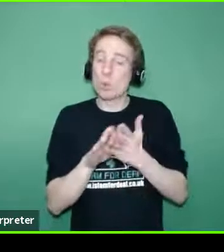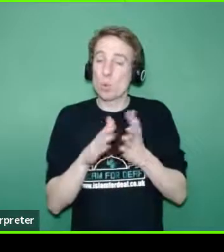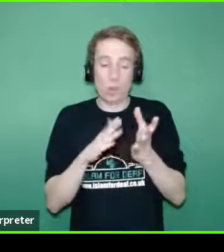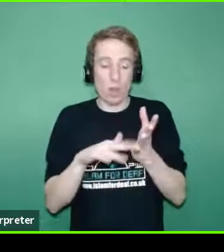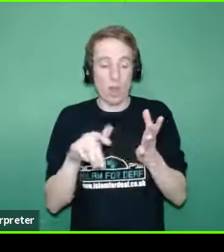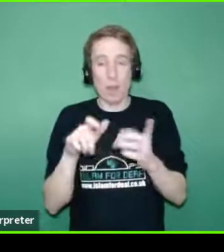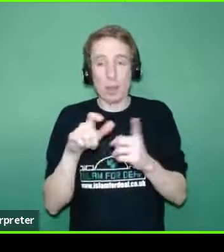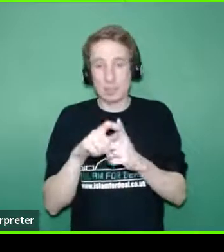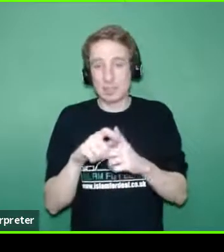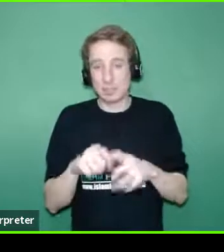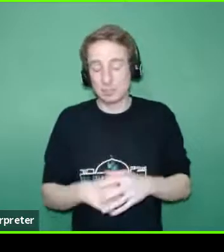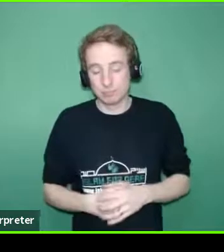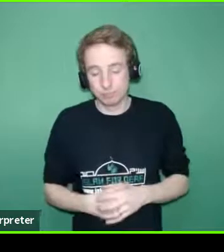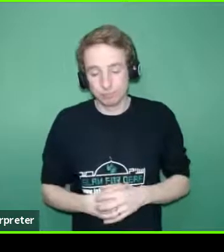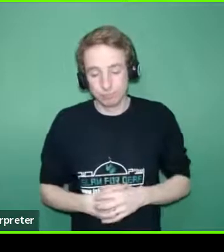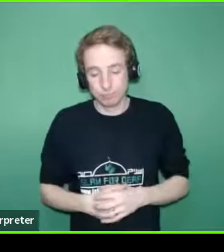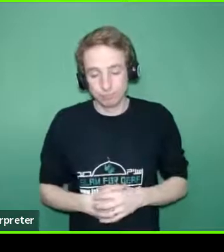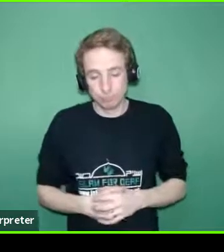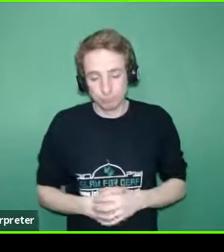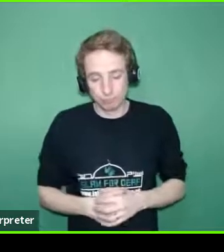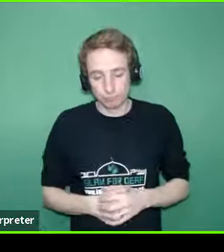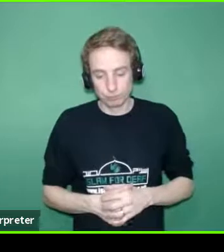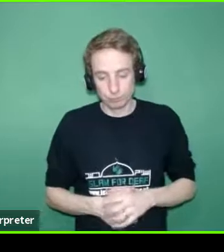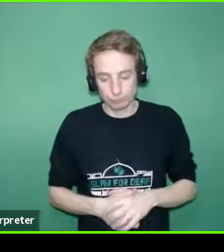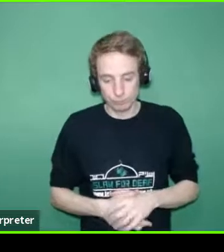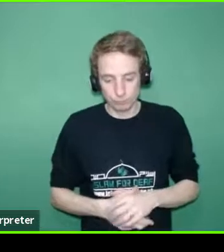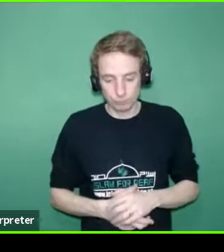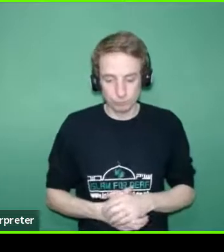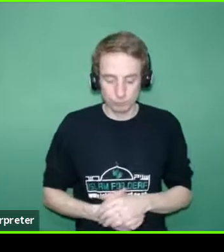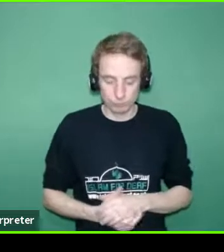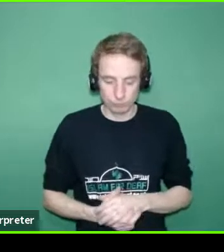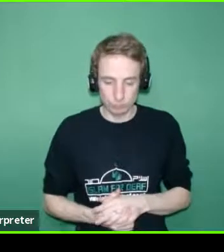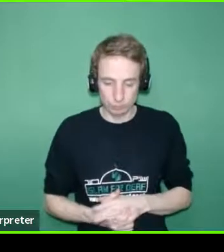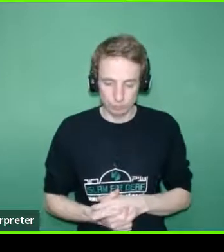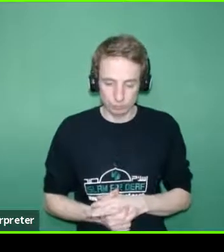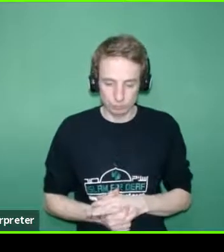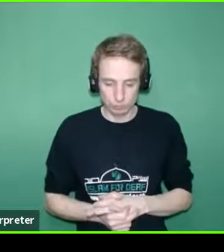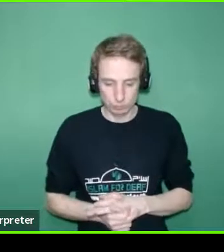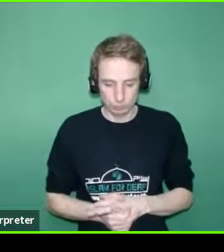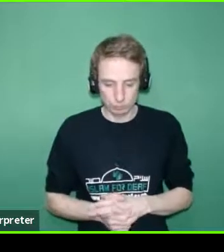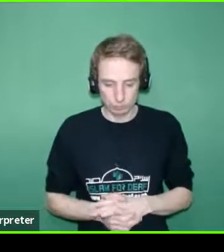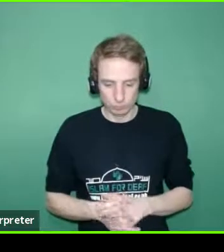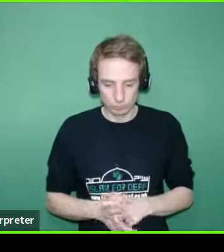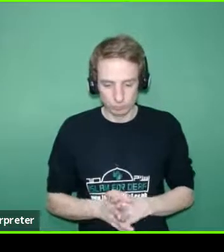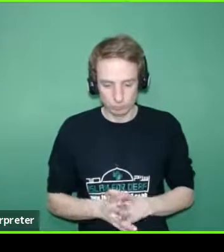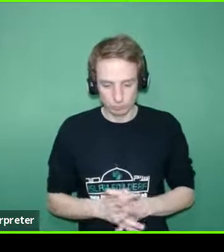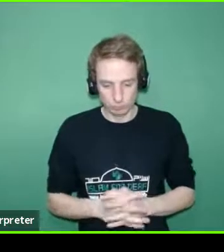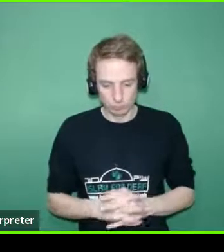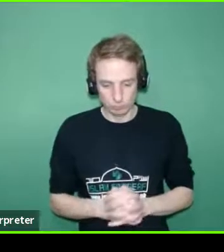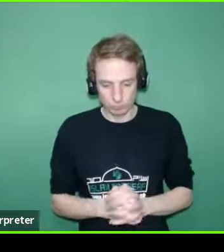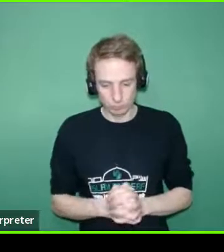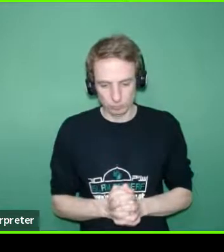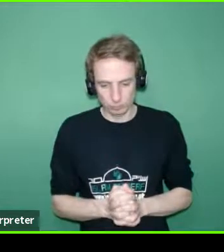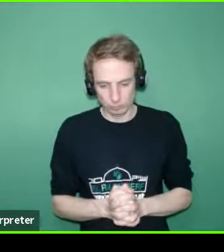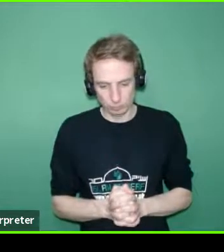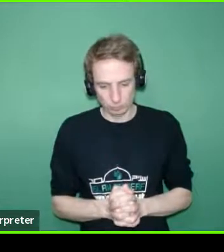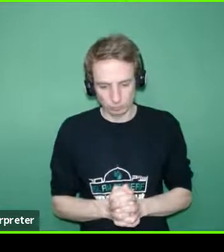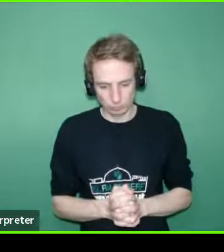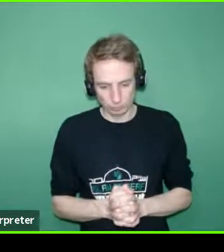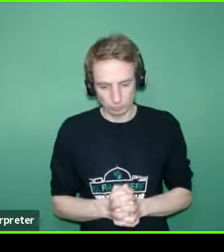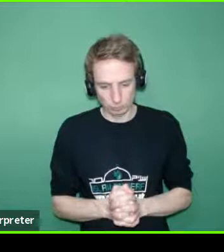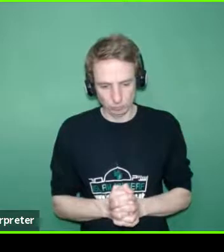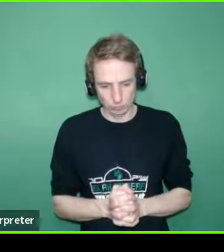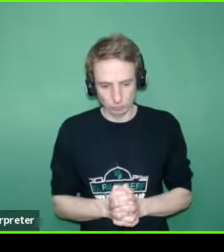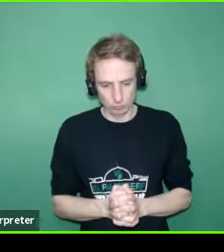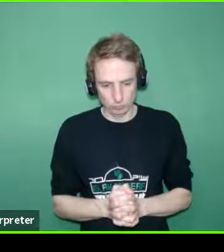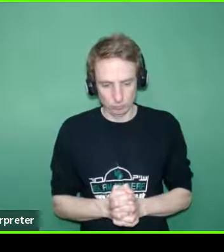وقد قال شيخ الإسلام ابن تيمية في مجموع الفتاوى عن هذه الصلاة،